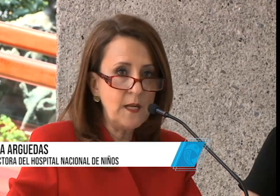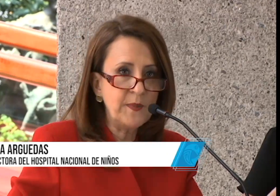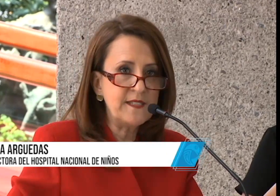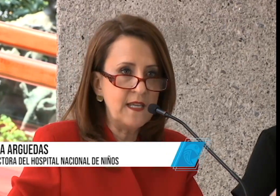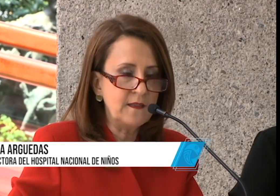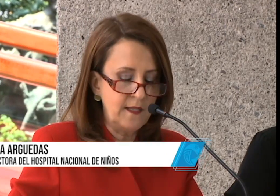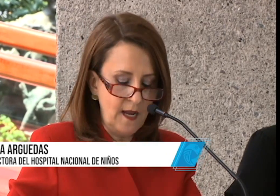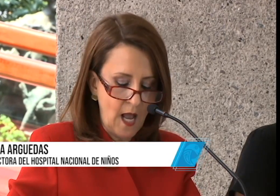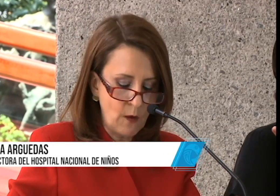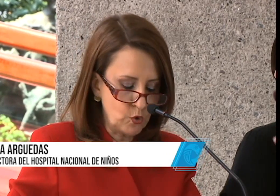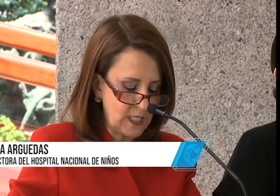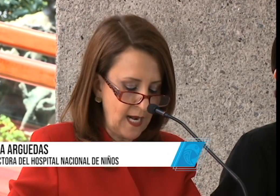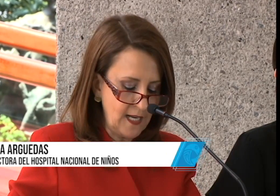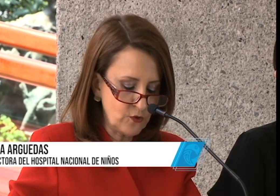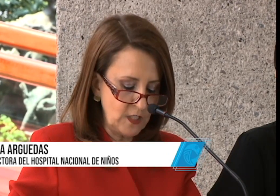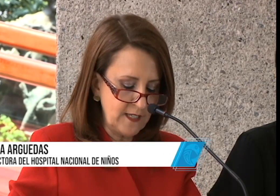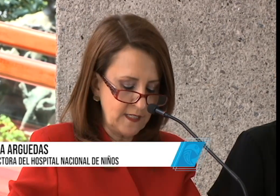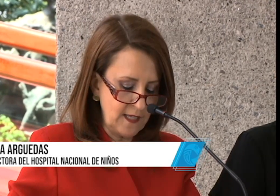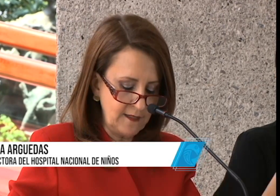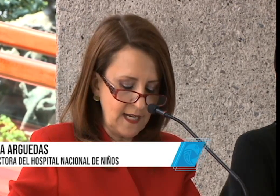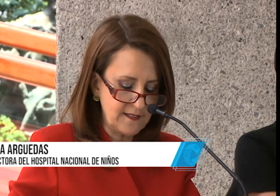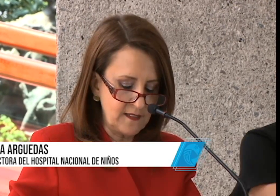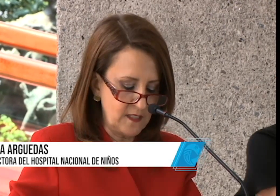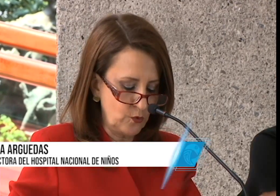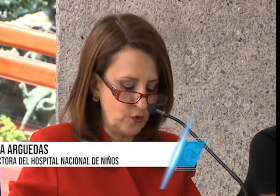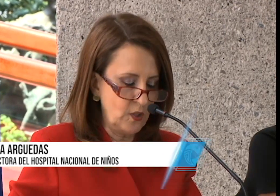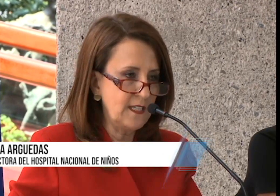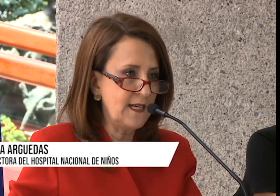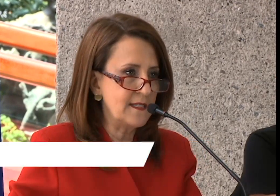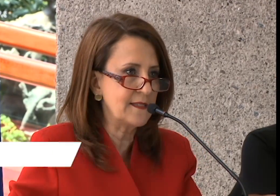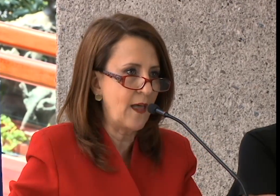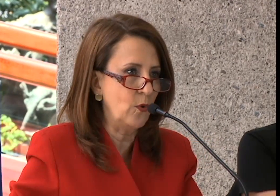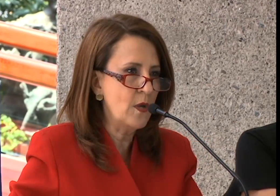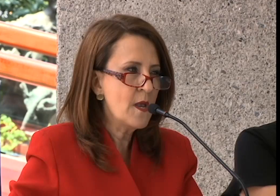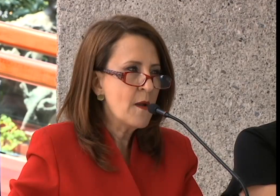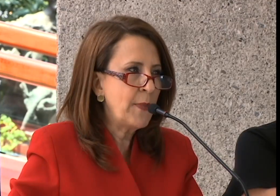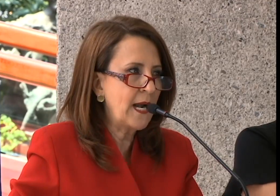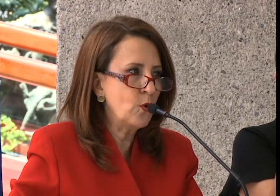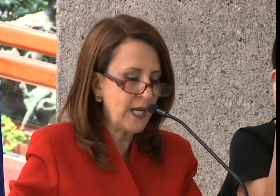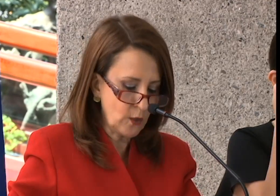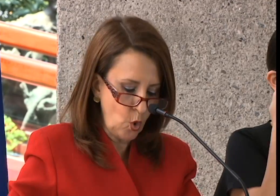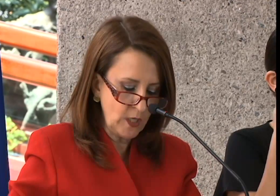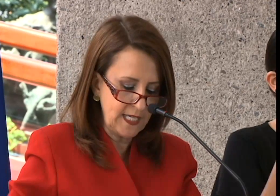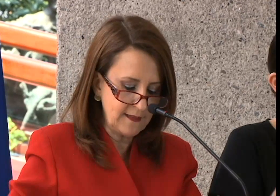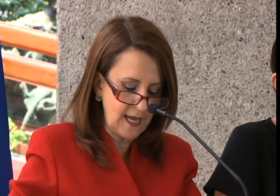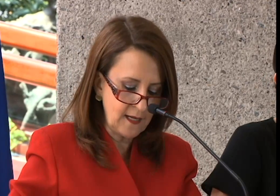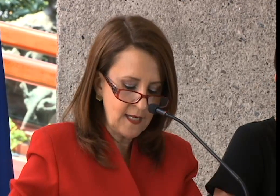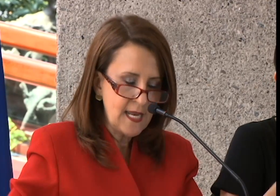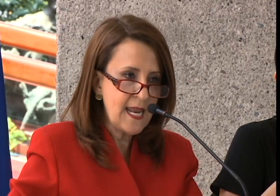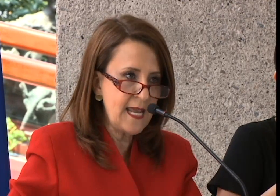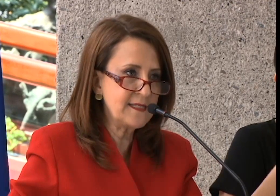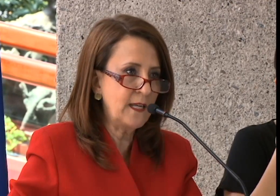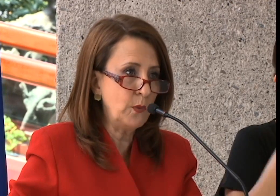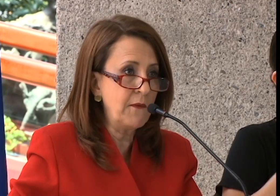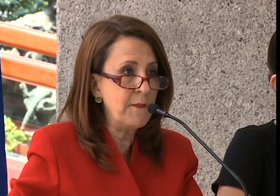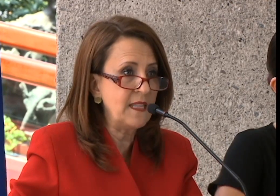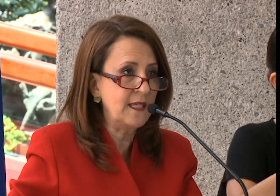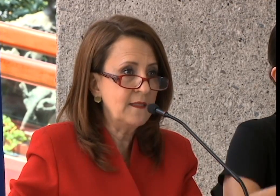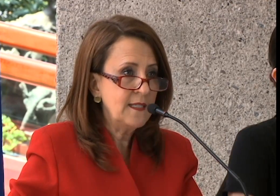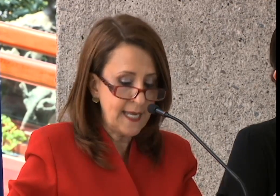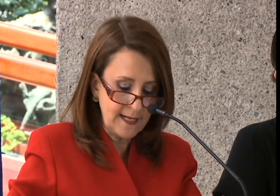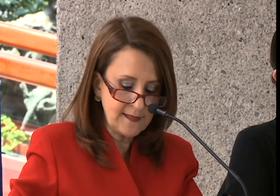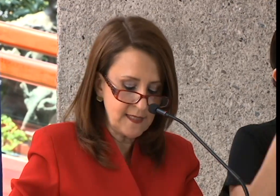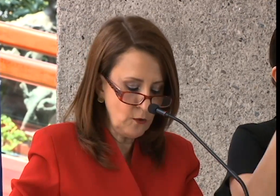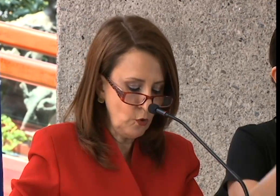inspiraron en el presente a buscar la solidaridad de las instituciones del Estado para lograr concretar esta nueva